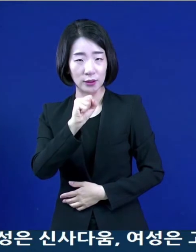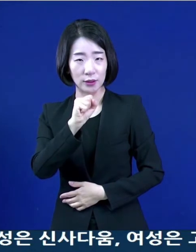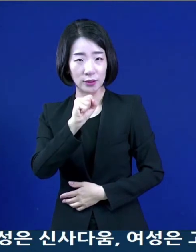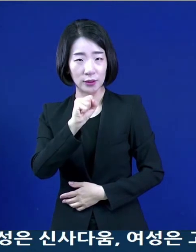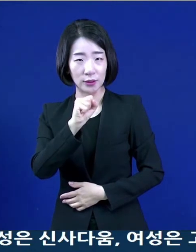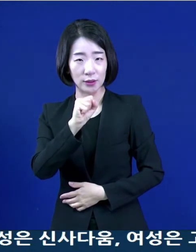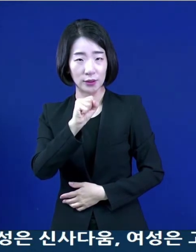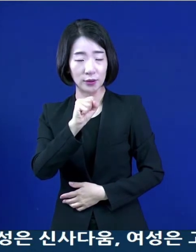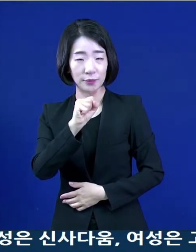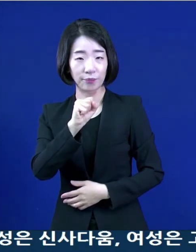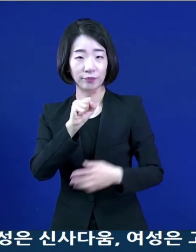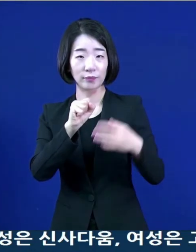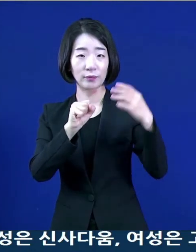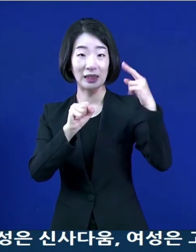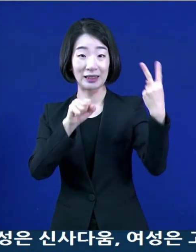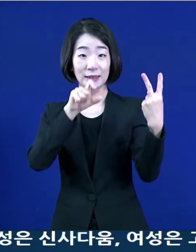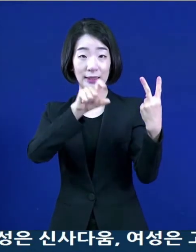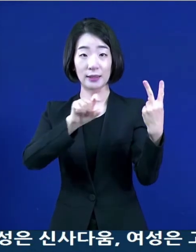3절 끝에